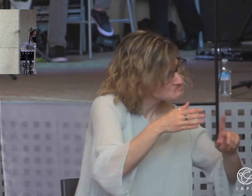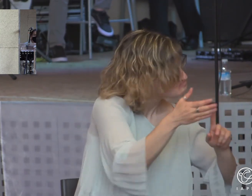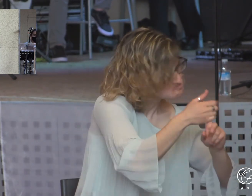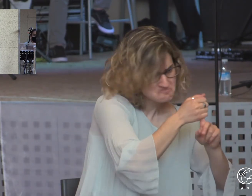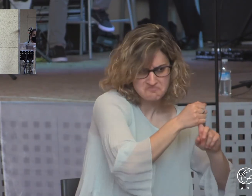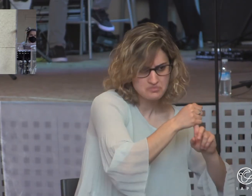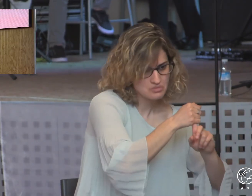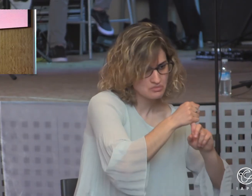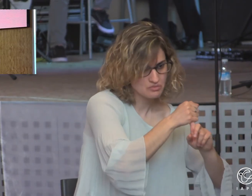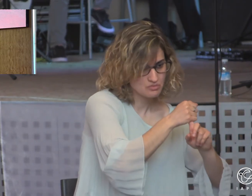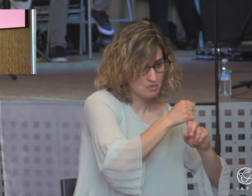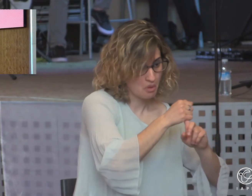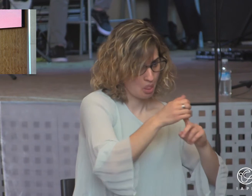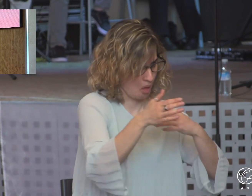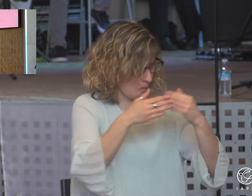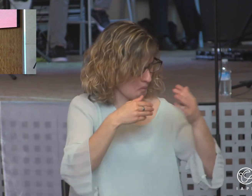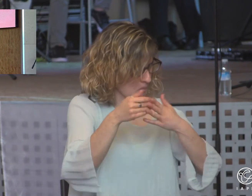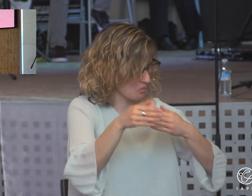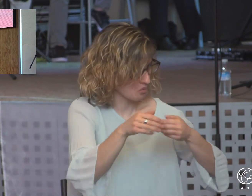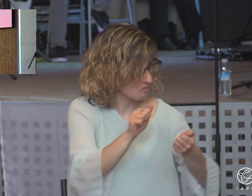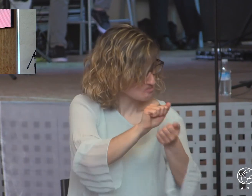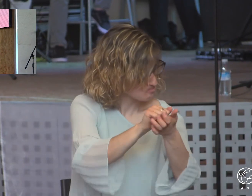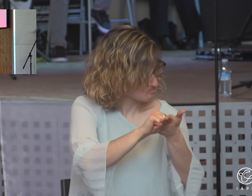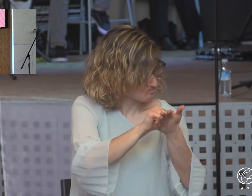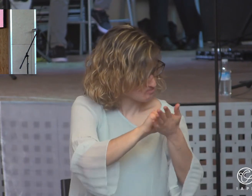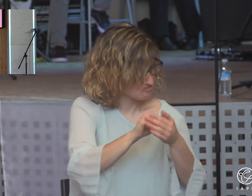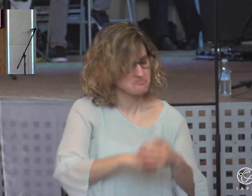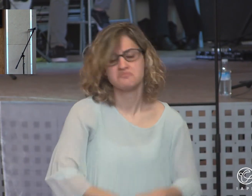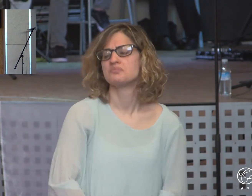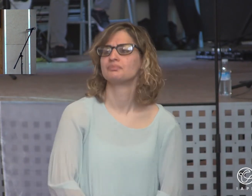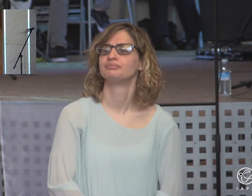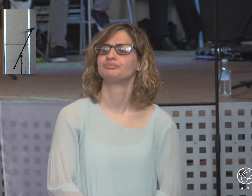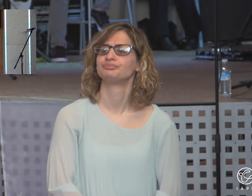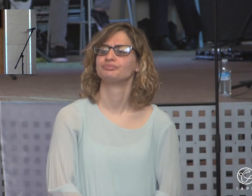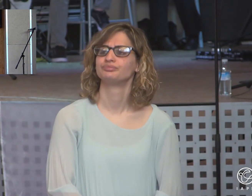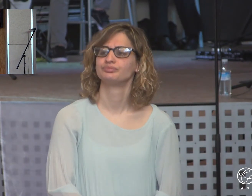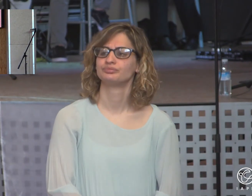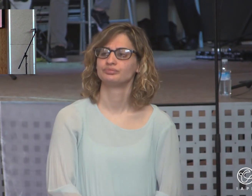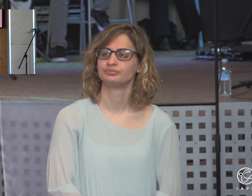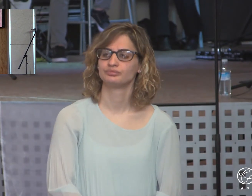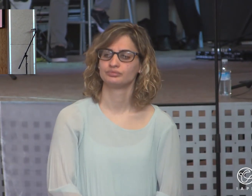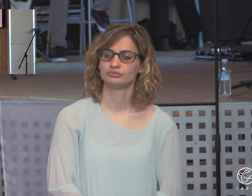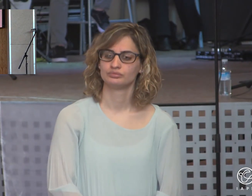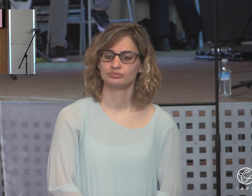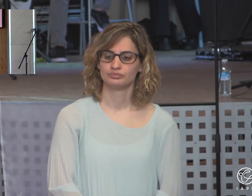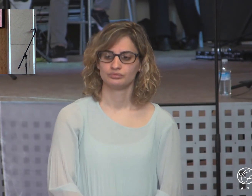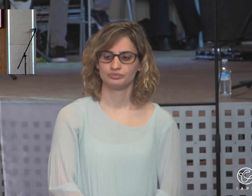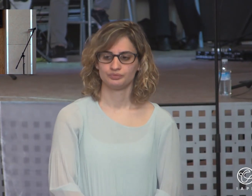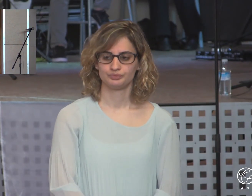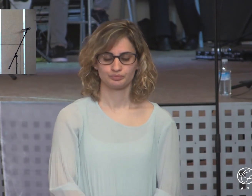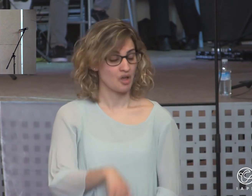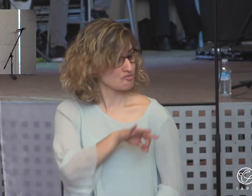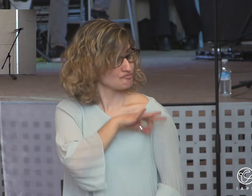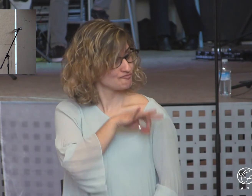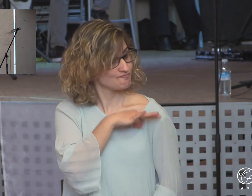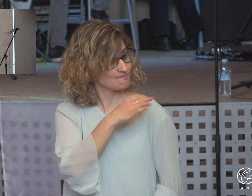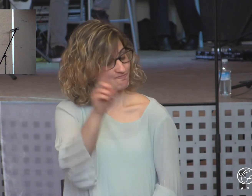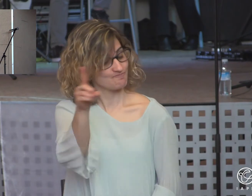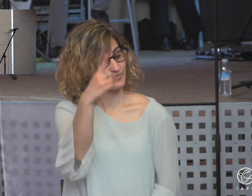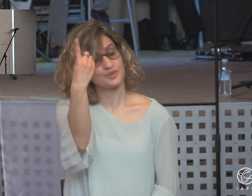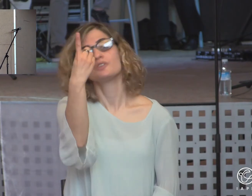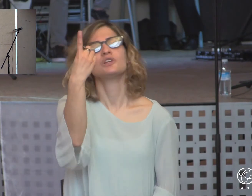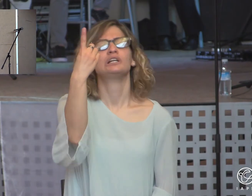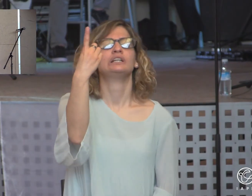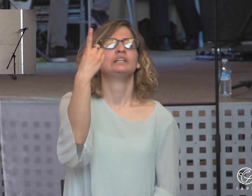El Señor, la palabra de Dios dice que es el Cordero inmolado. El Cordero